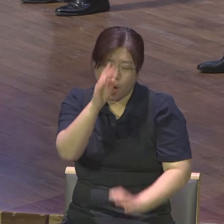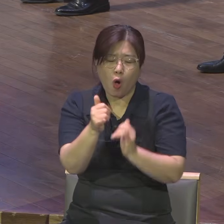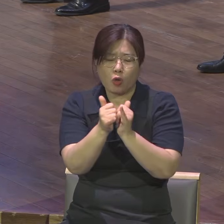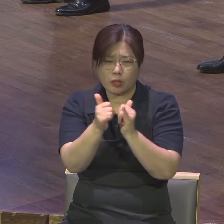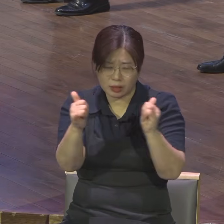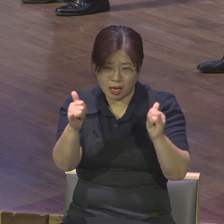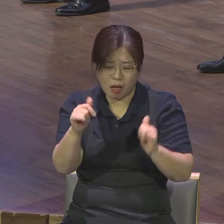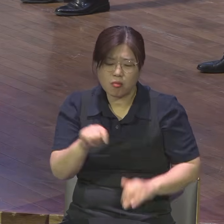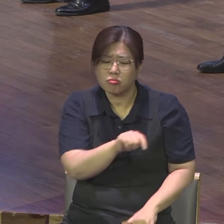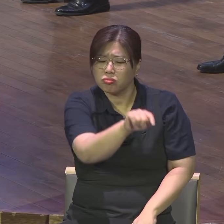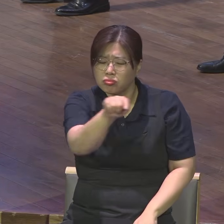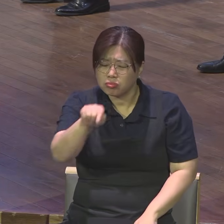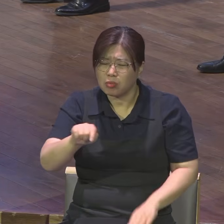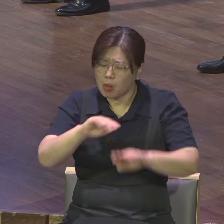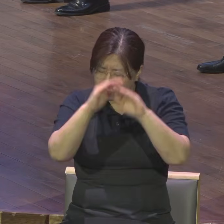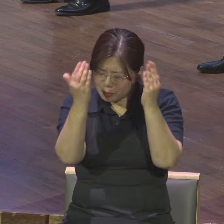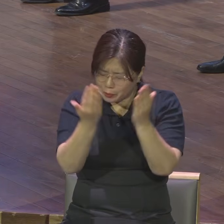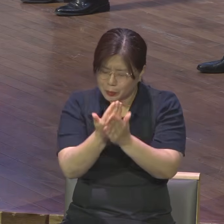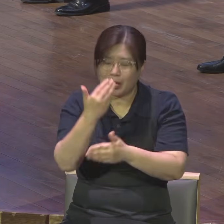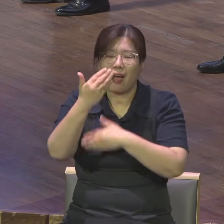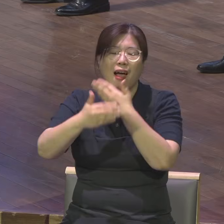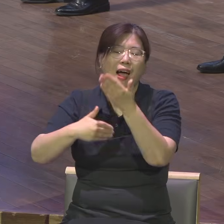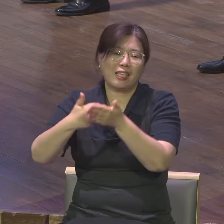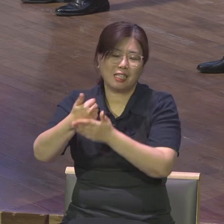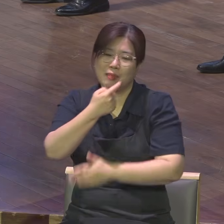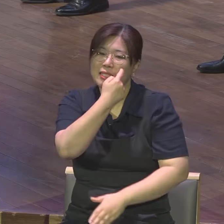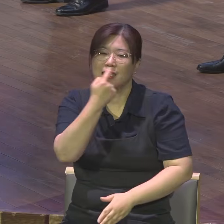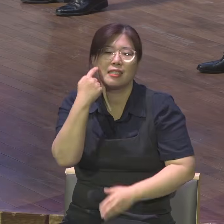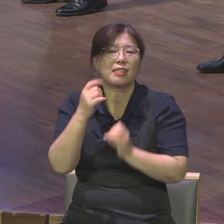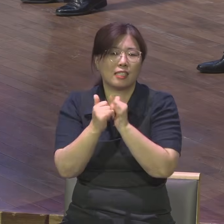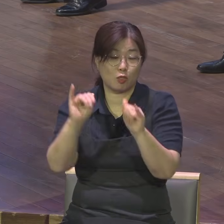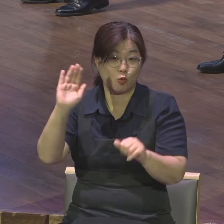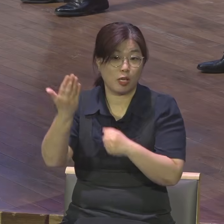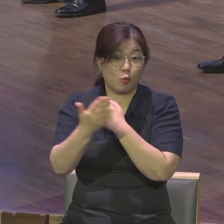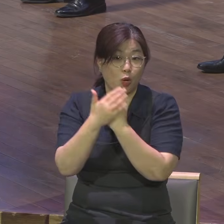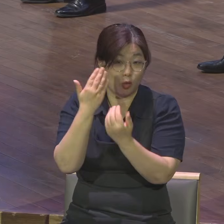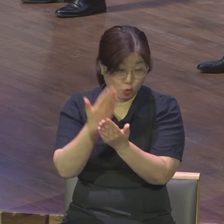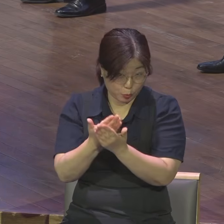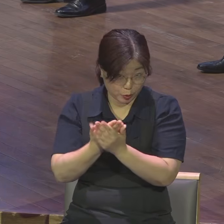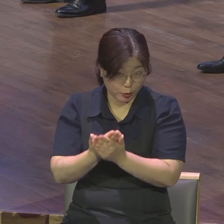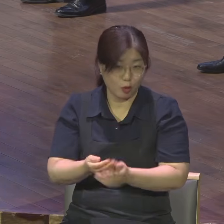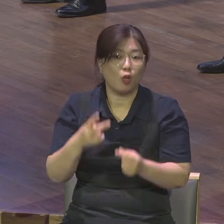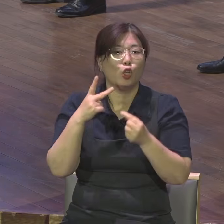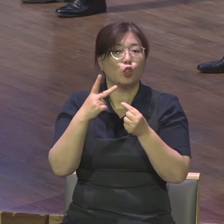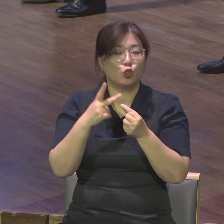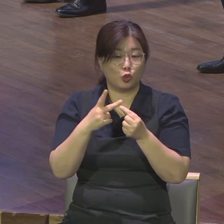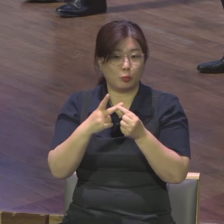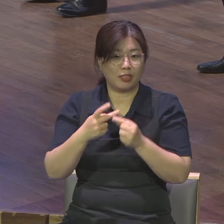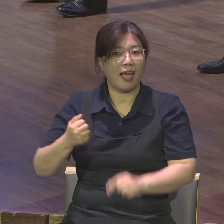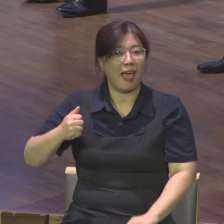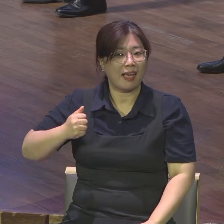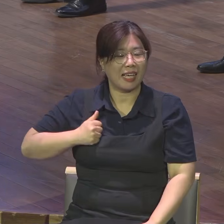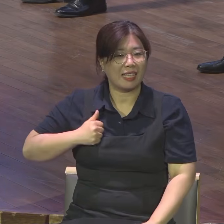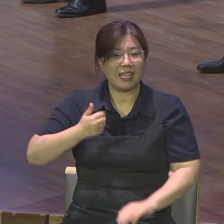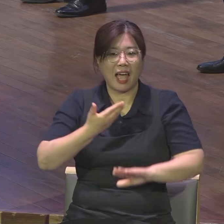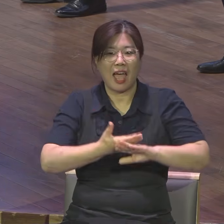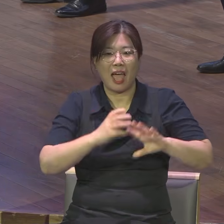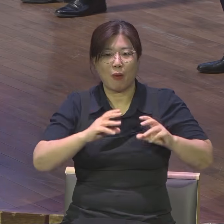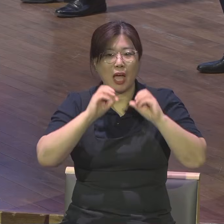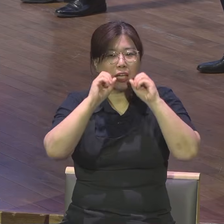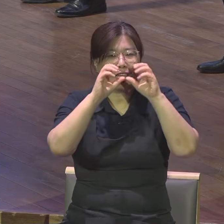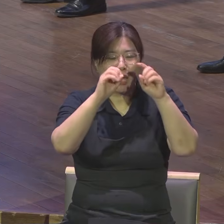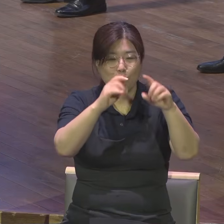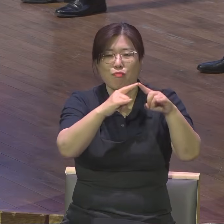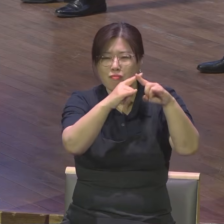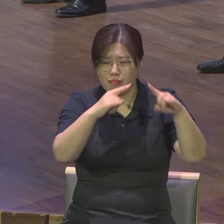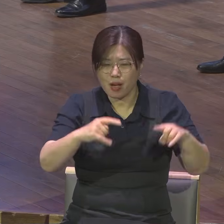치유의 증인되게 하여 주옵소서. 현재 진행되고 있는 캐나다 해외 선교 캠프, 캐나다 밴쿠버 예언 비전교회 위에 하나님 나라가 임하게 하여